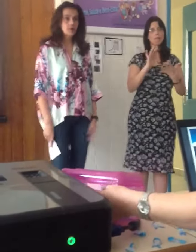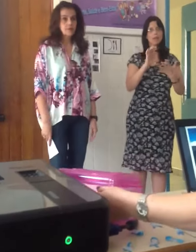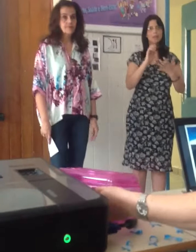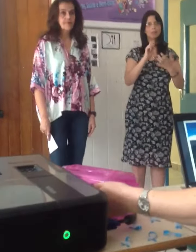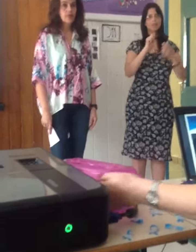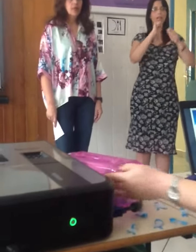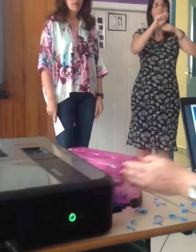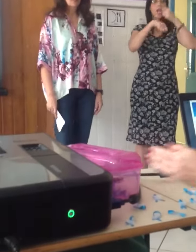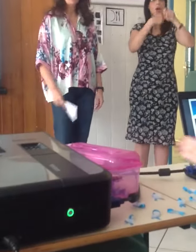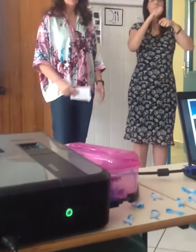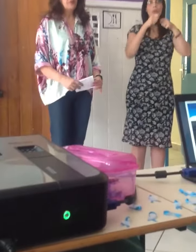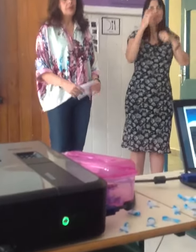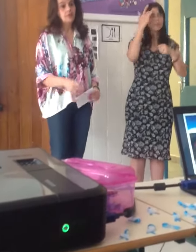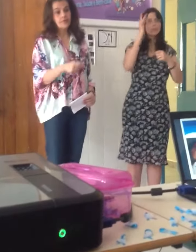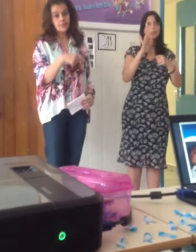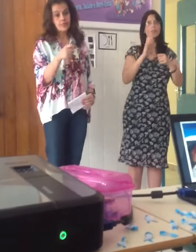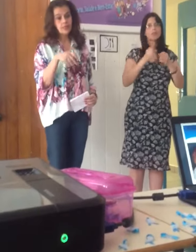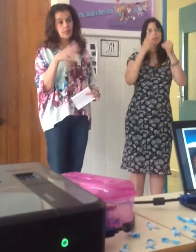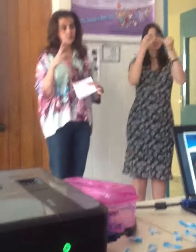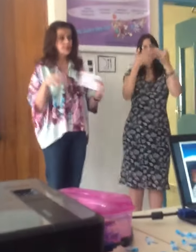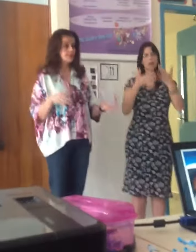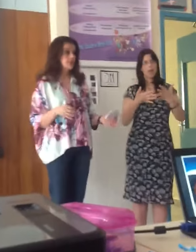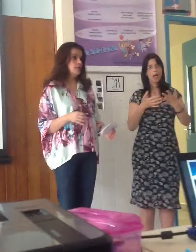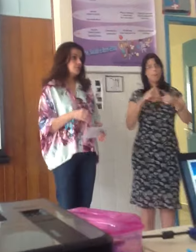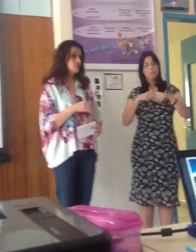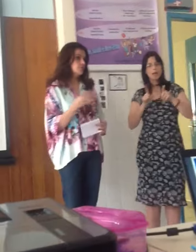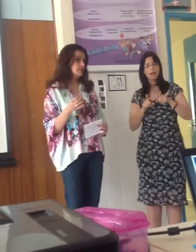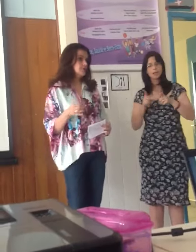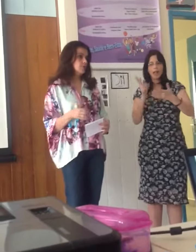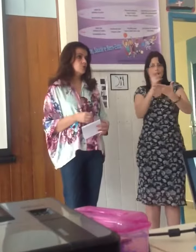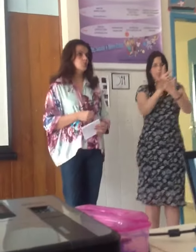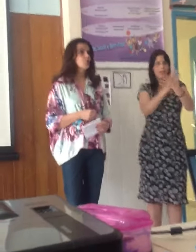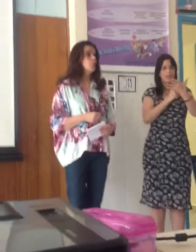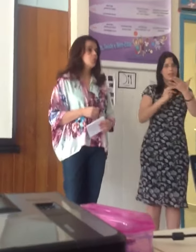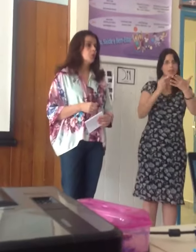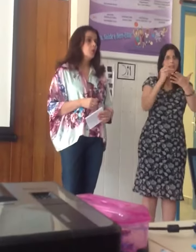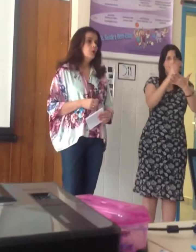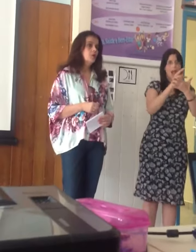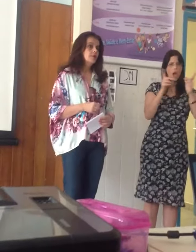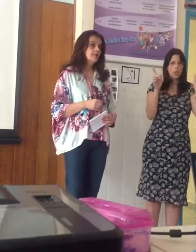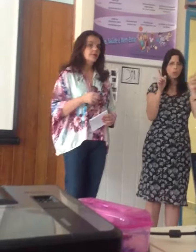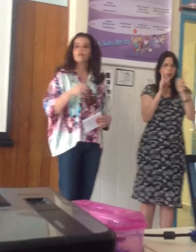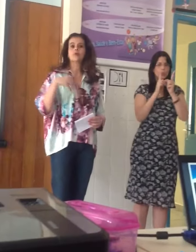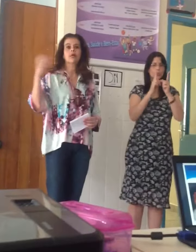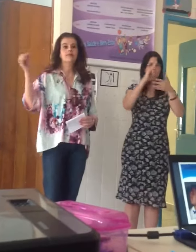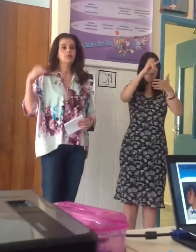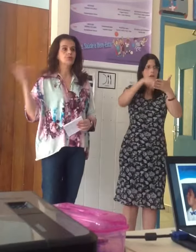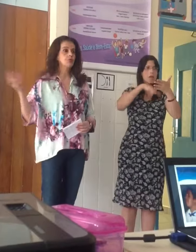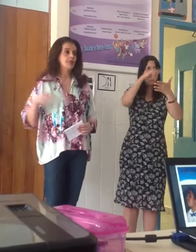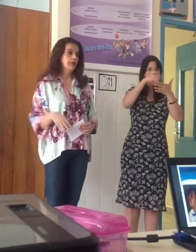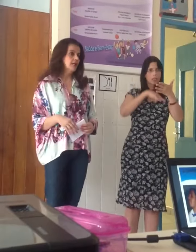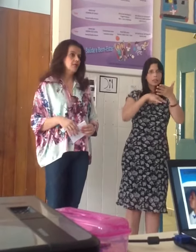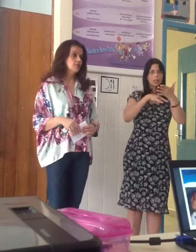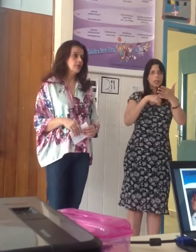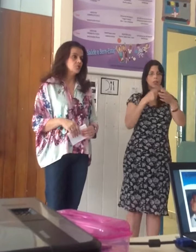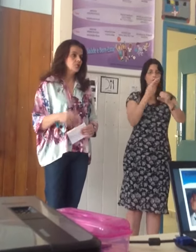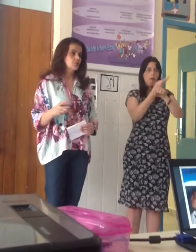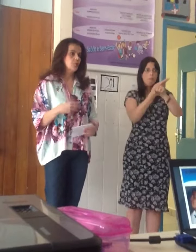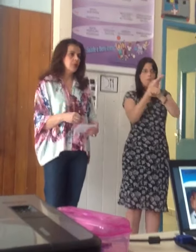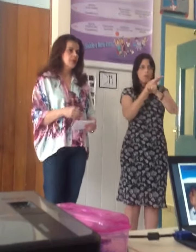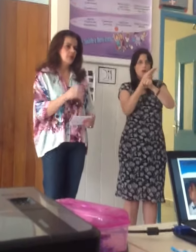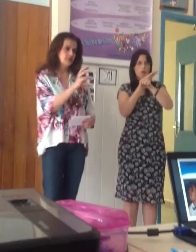hoje? Enfim, eu fazia lá uns desenhos, um resumo, procurava um dicionário,